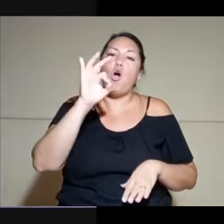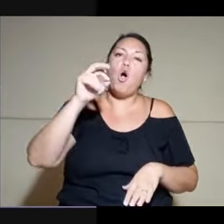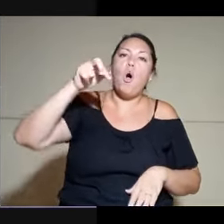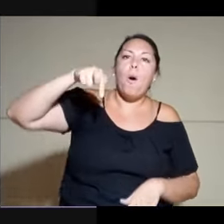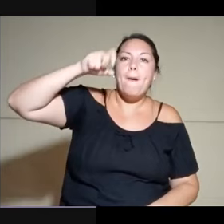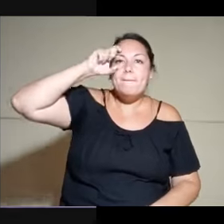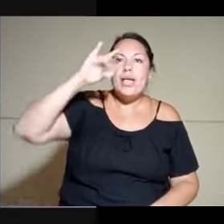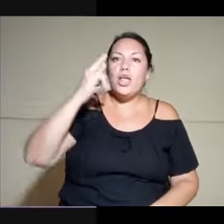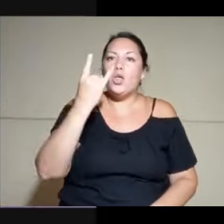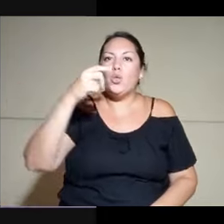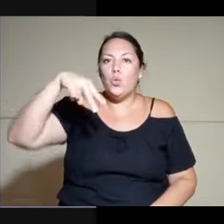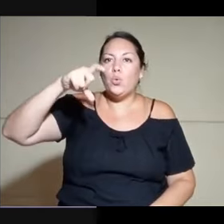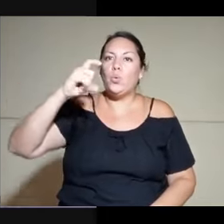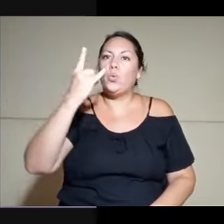cerebral.